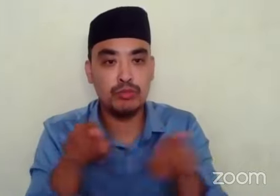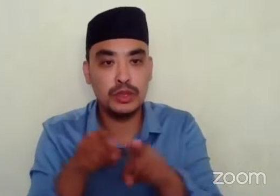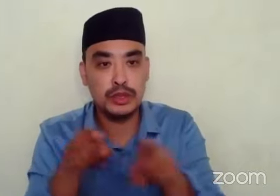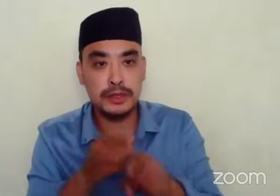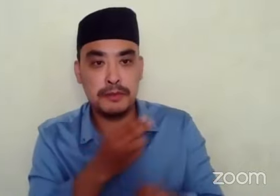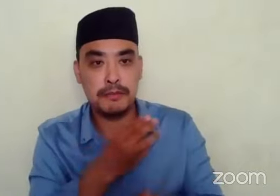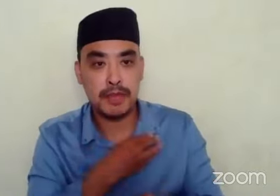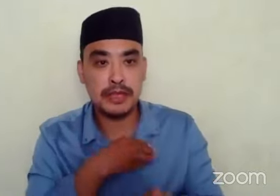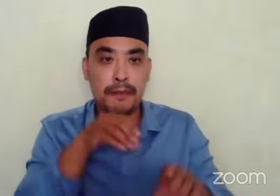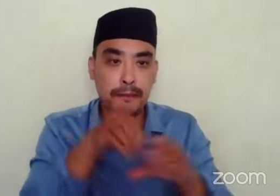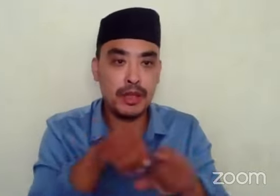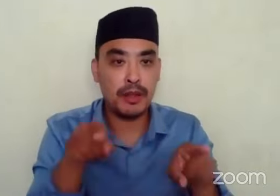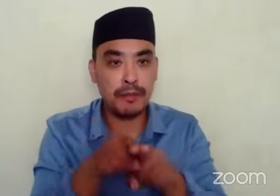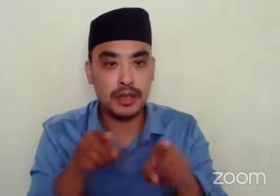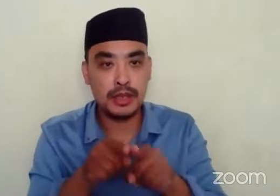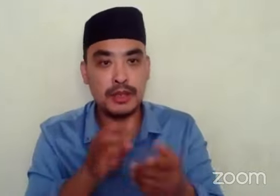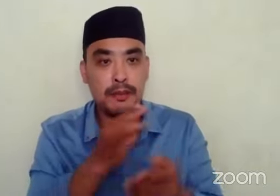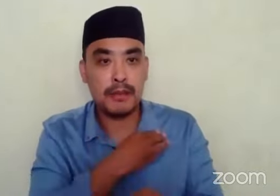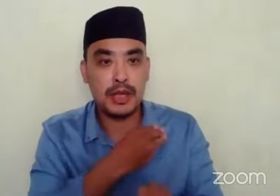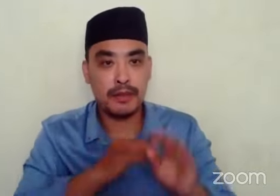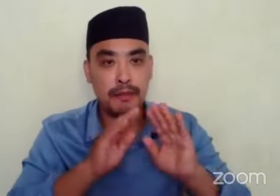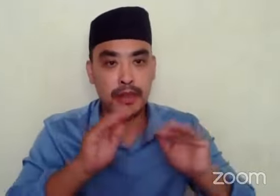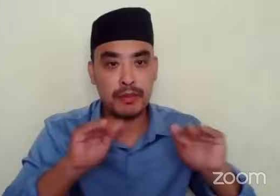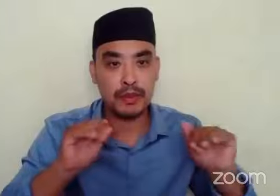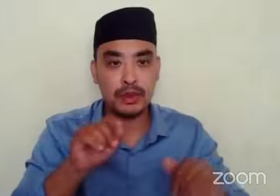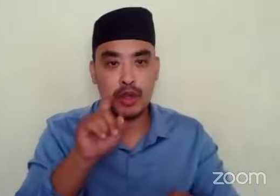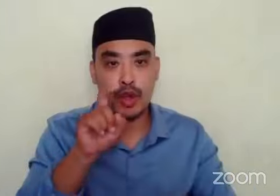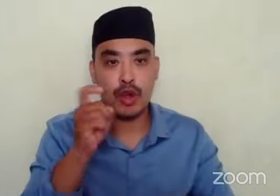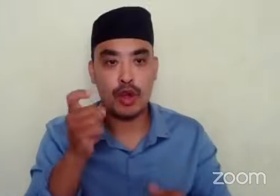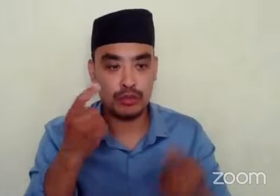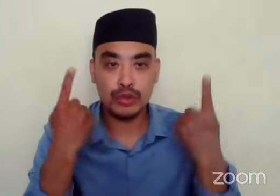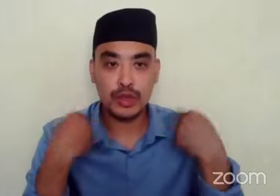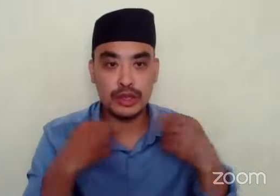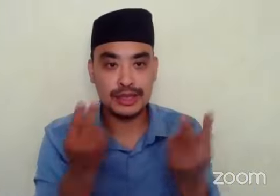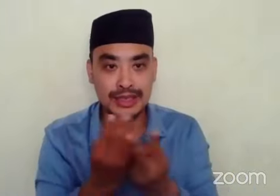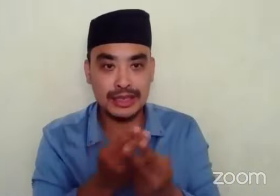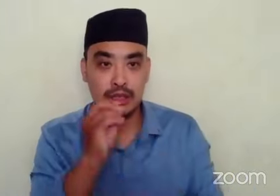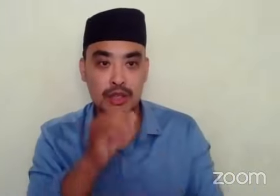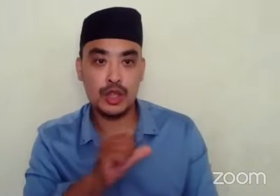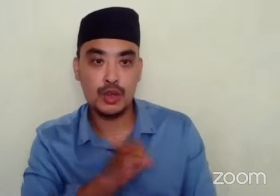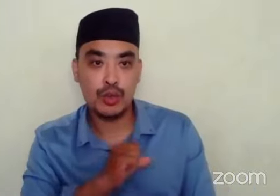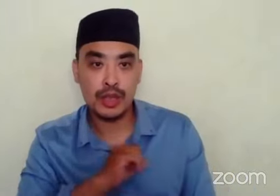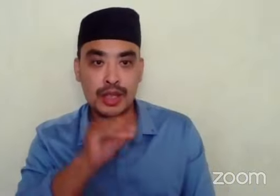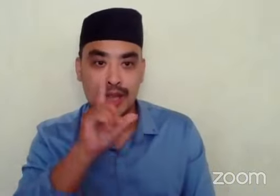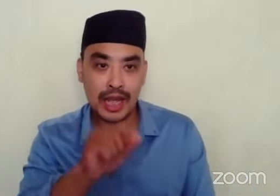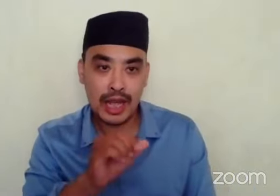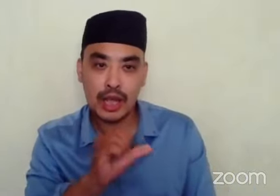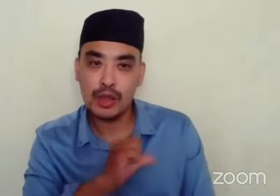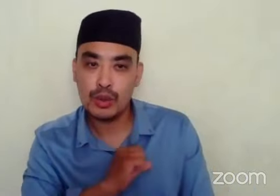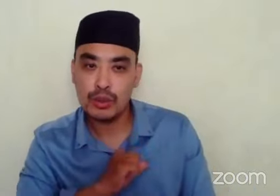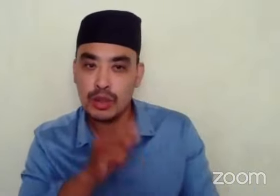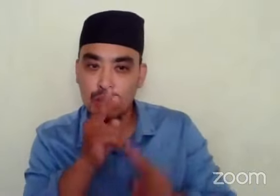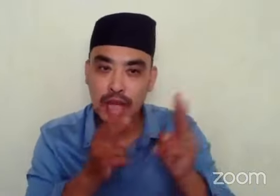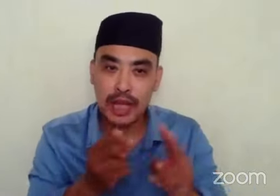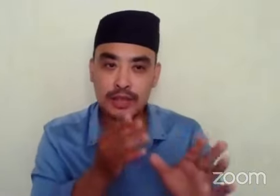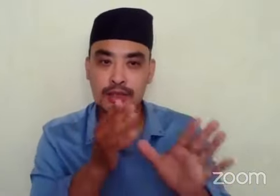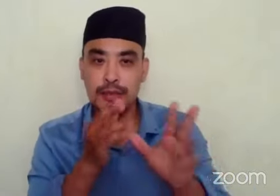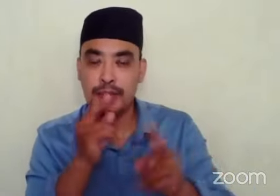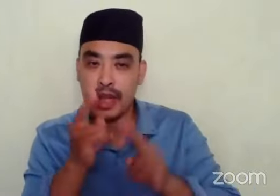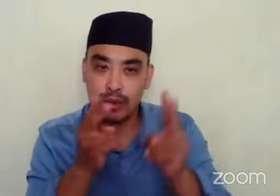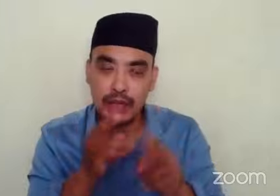मानवभित्रको जुन एउटा मानव विविधताभित्रको अङ्गको रूपमा चाहिँ हेरिन्छ, तर यौनिकताको हिसाबले यौनका कुराहरू गर्ने, विवाहका कुराहरू